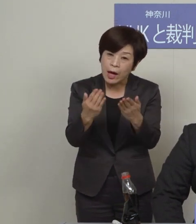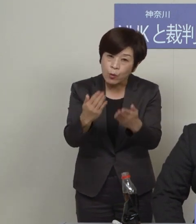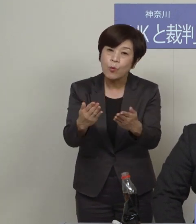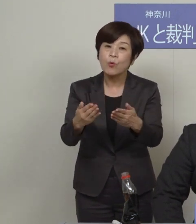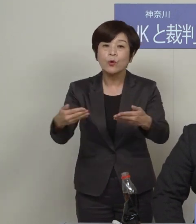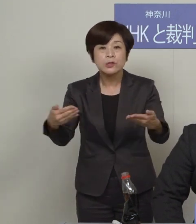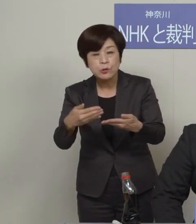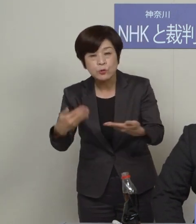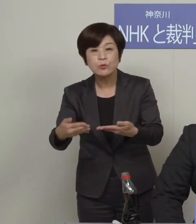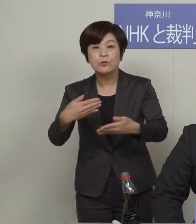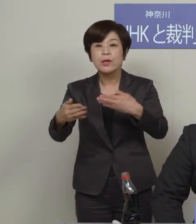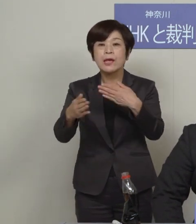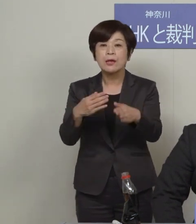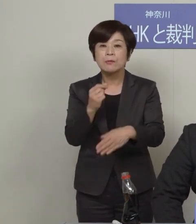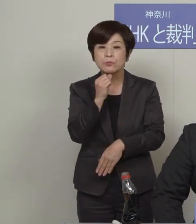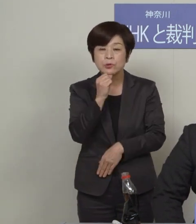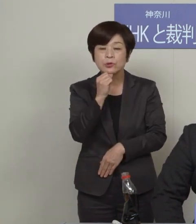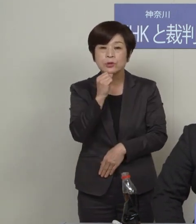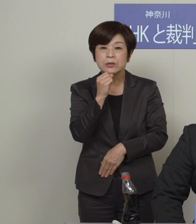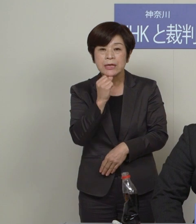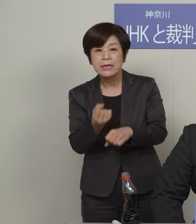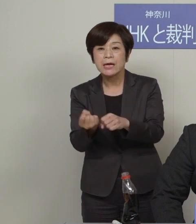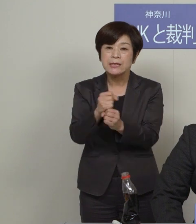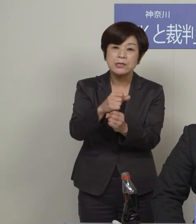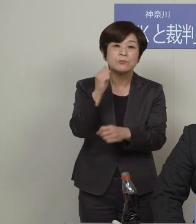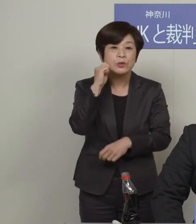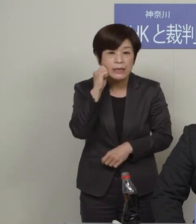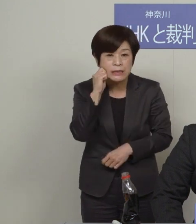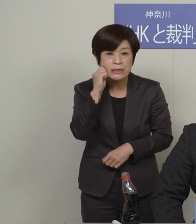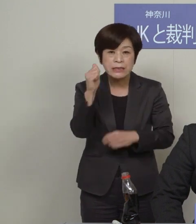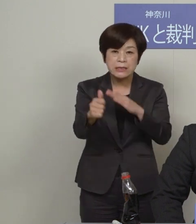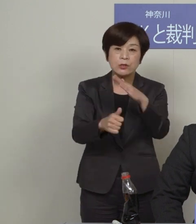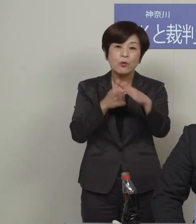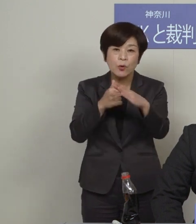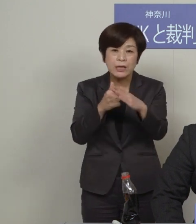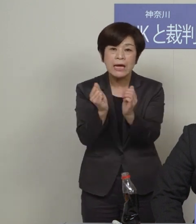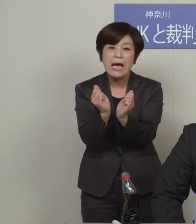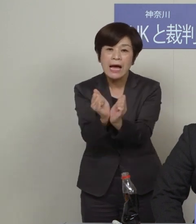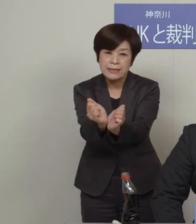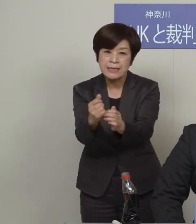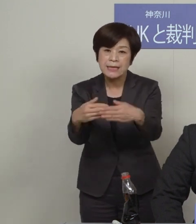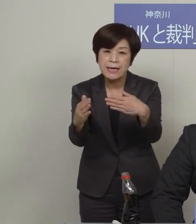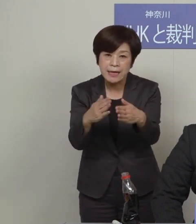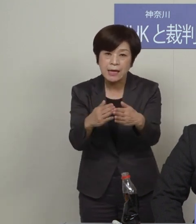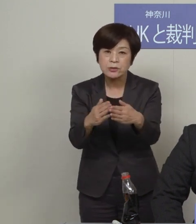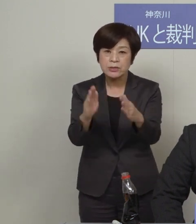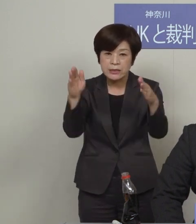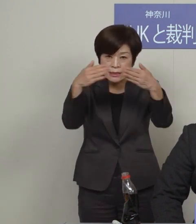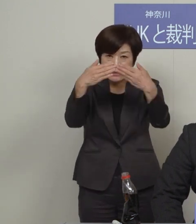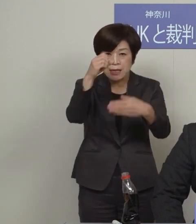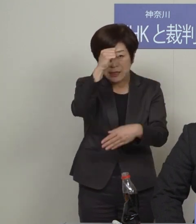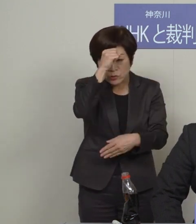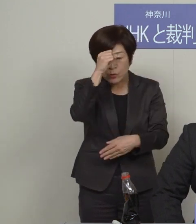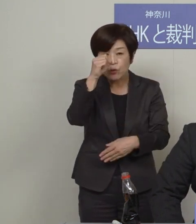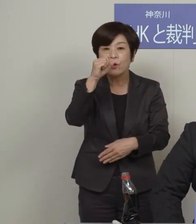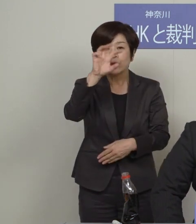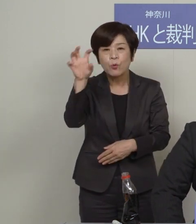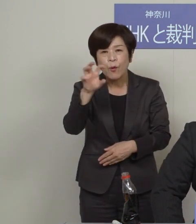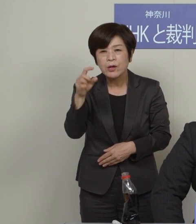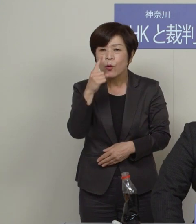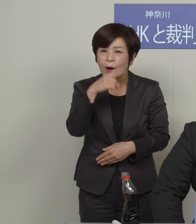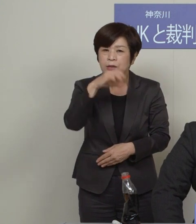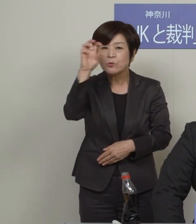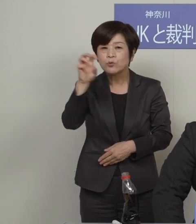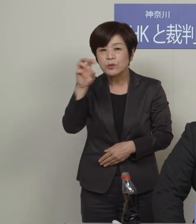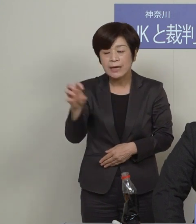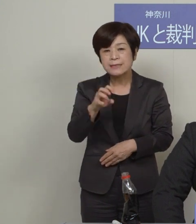り直すことが困難な年齢です。引きこもり、元犯罪者、自閉症、犯罪を繰り返した障